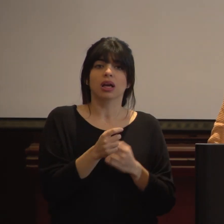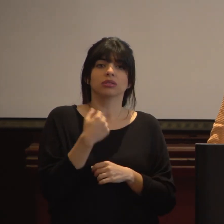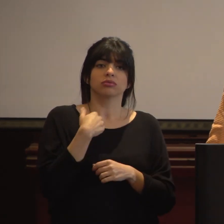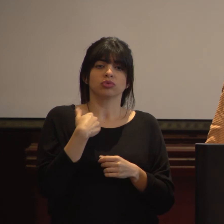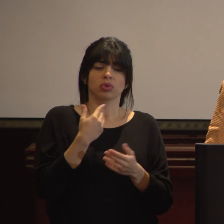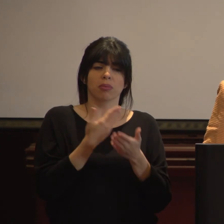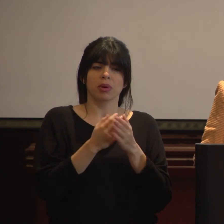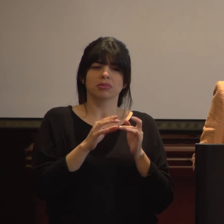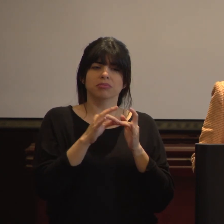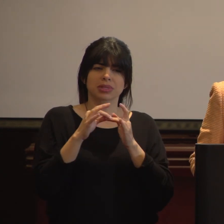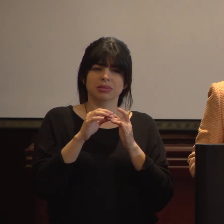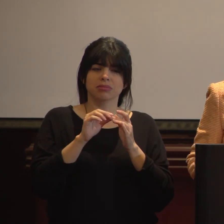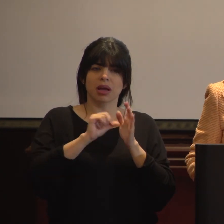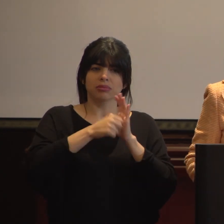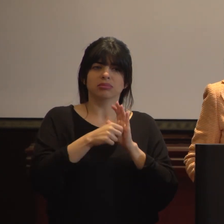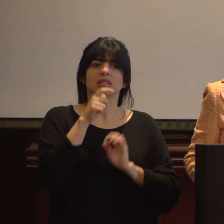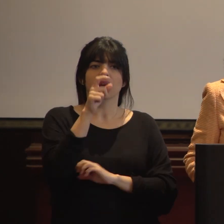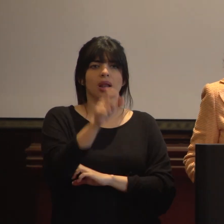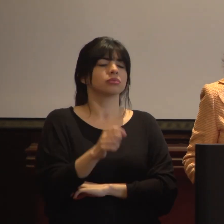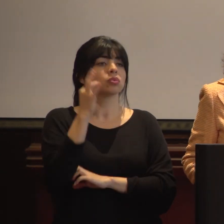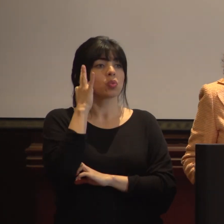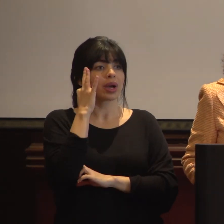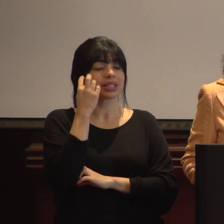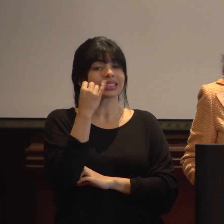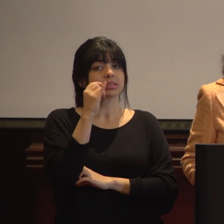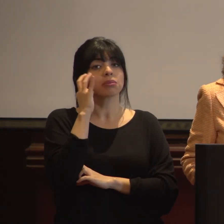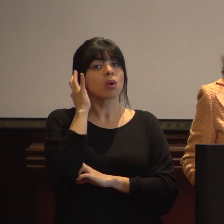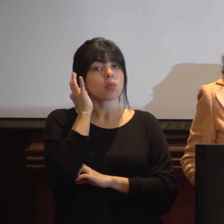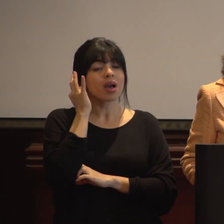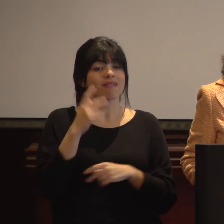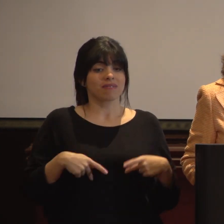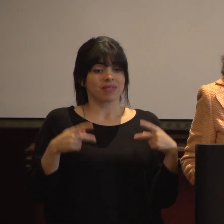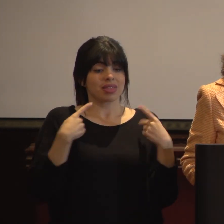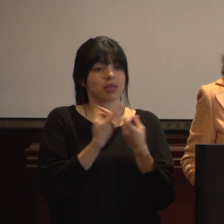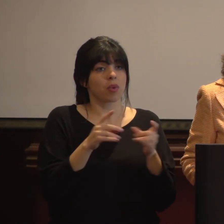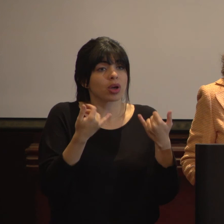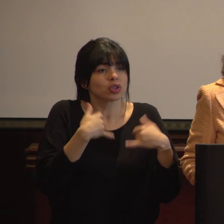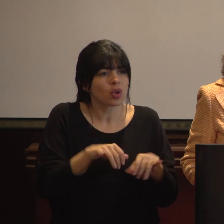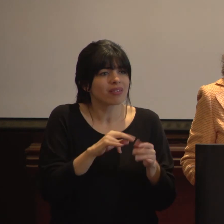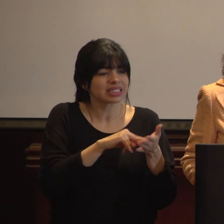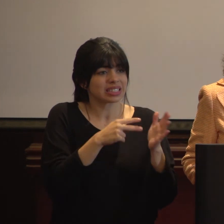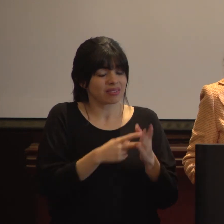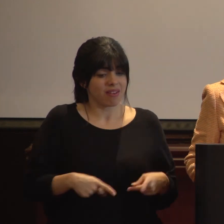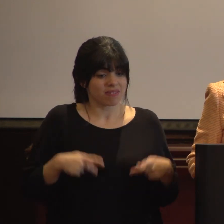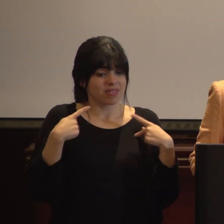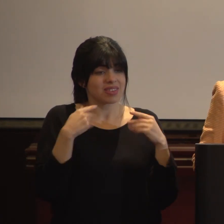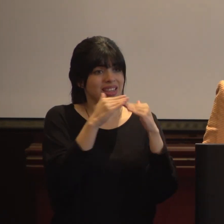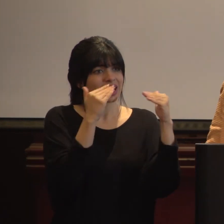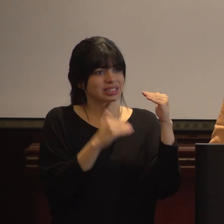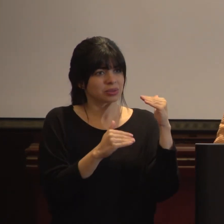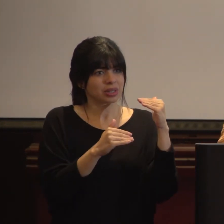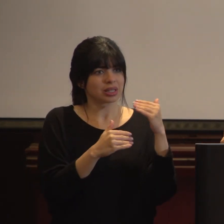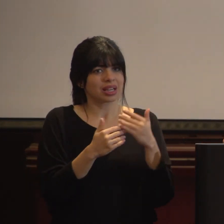pongo en particular lugar a las mujeres si para las mujeres vivir en democracia todavía significa vivir en desigualdad